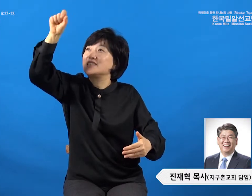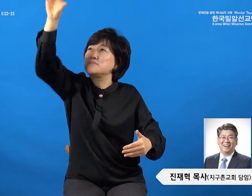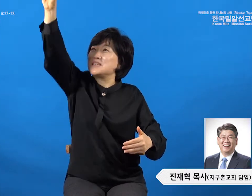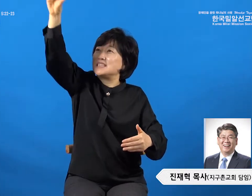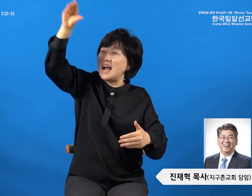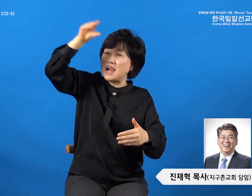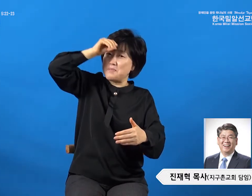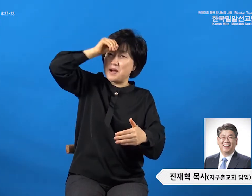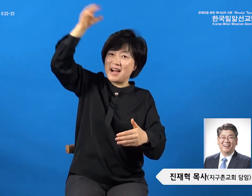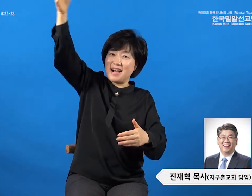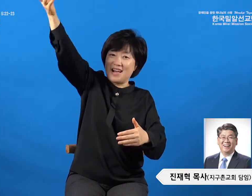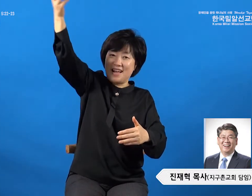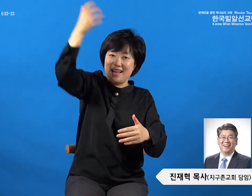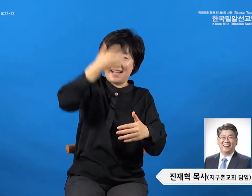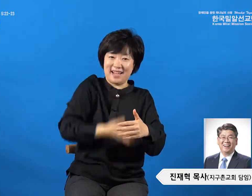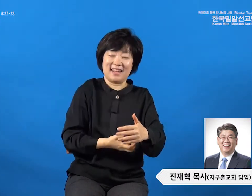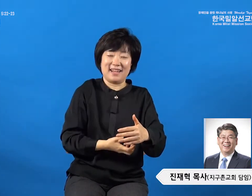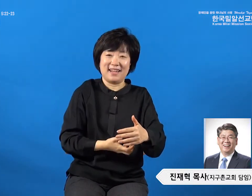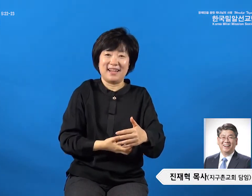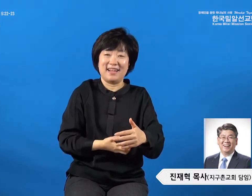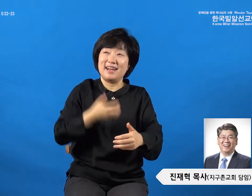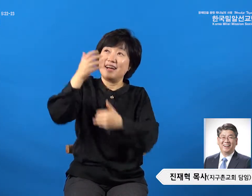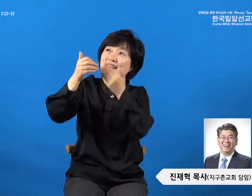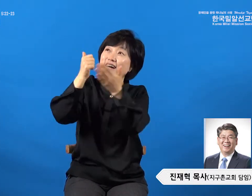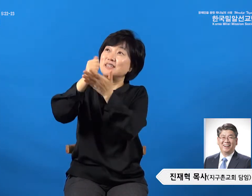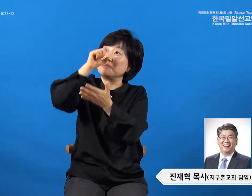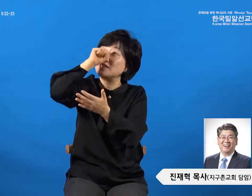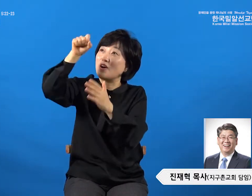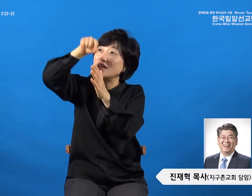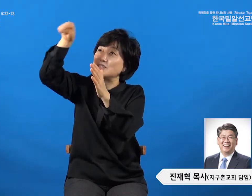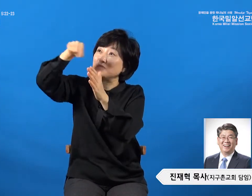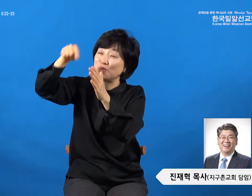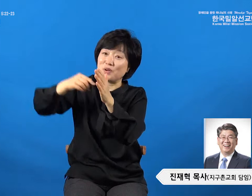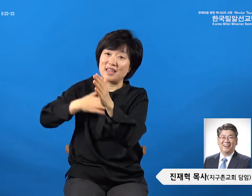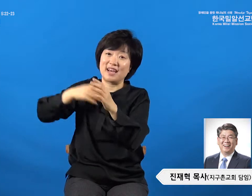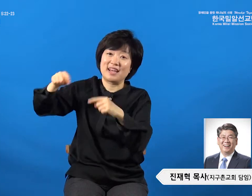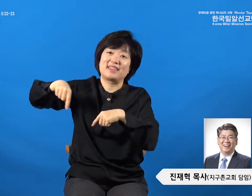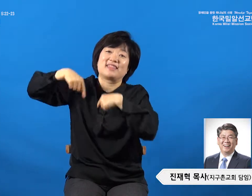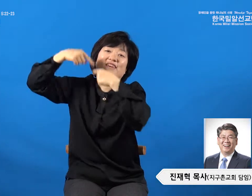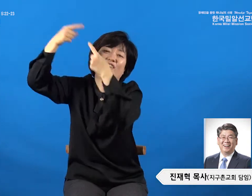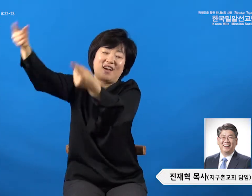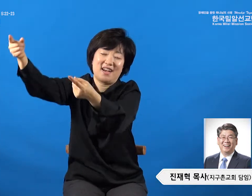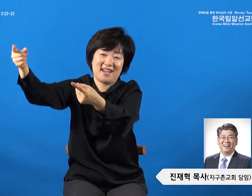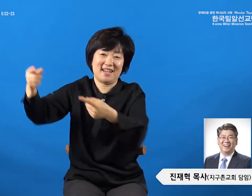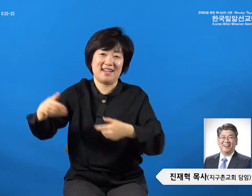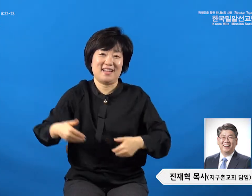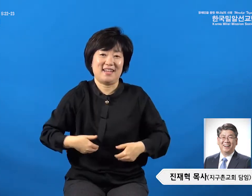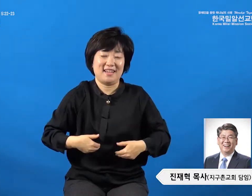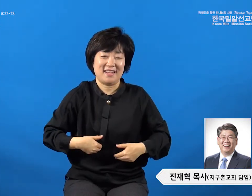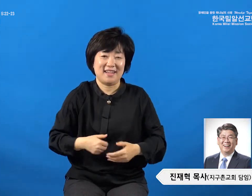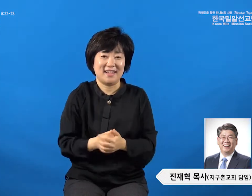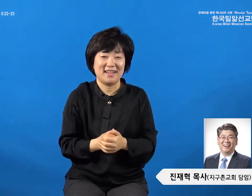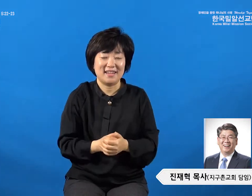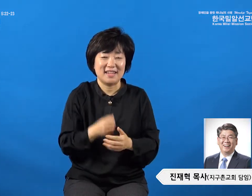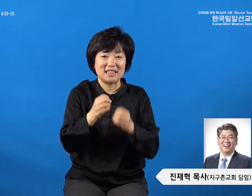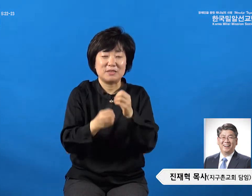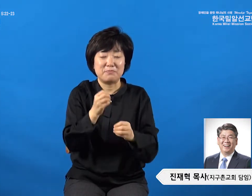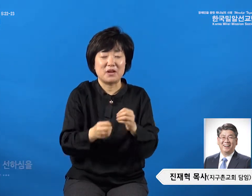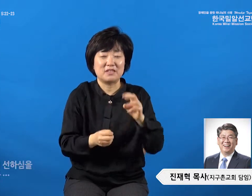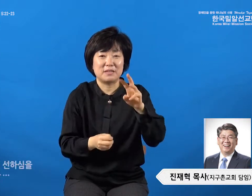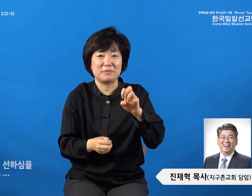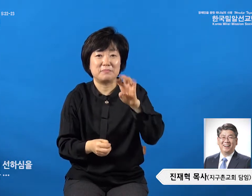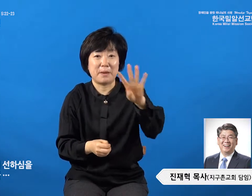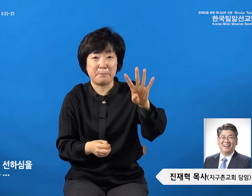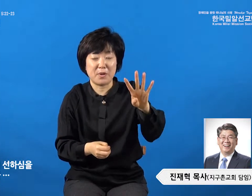닮아야 합니다. 하나님의 선하심 가운데 들어가야 합니다. 그래서 성경은 우리 가운데 이렇게 말씀합니다.